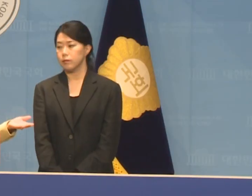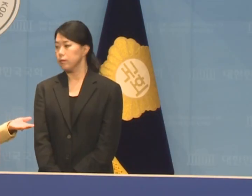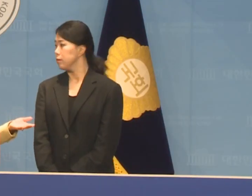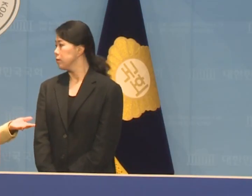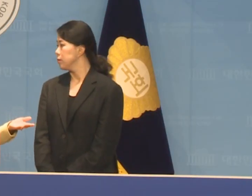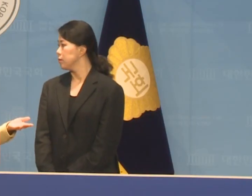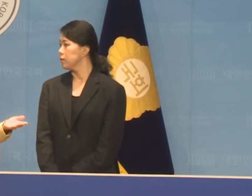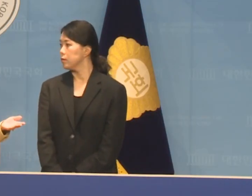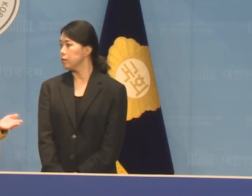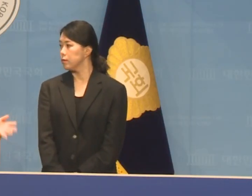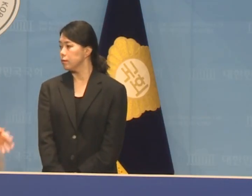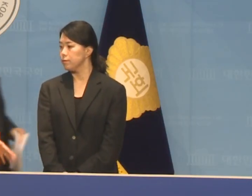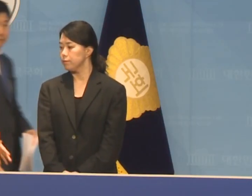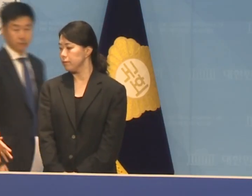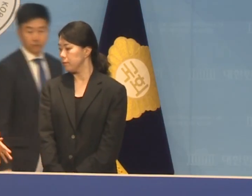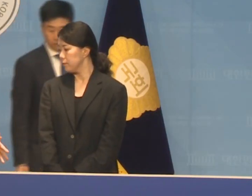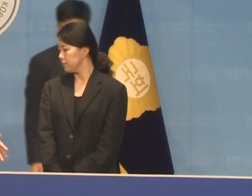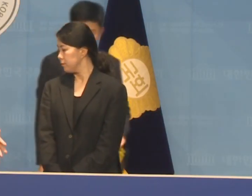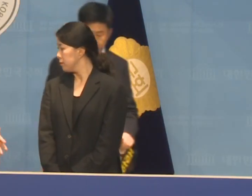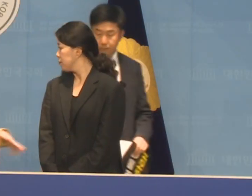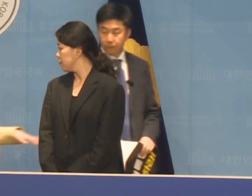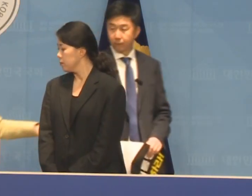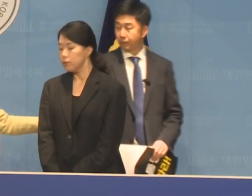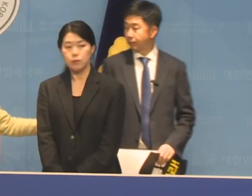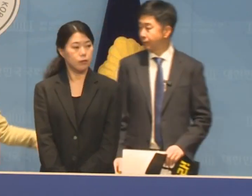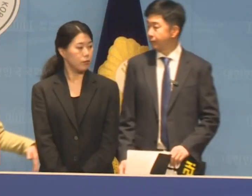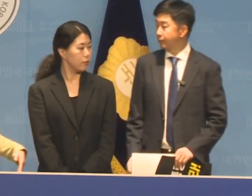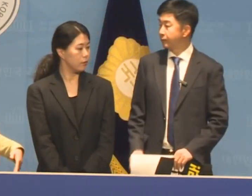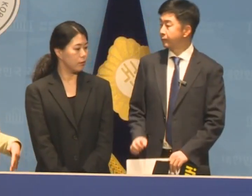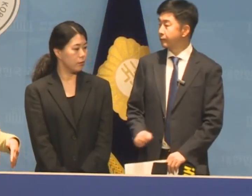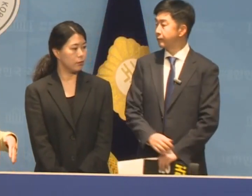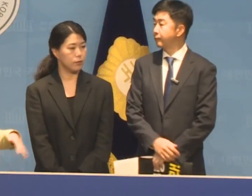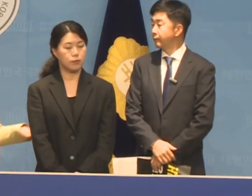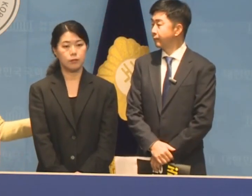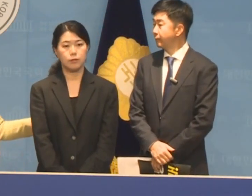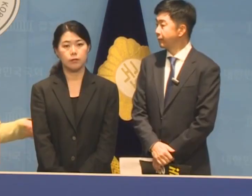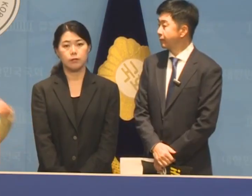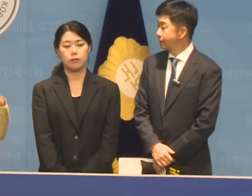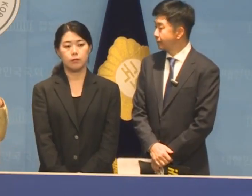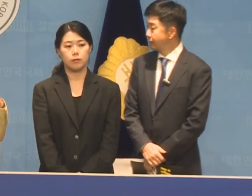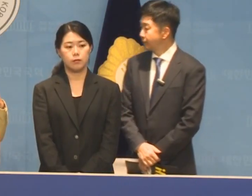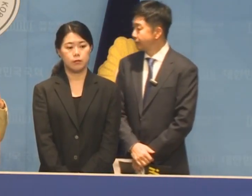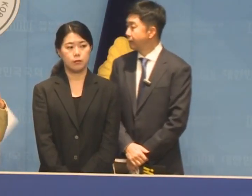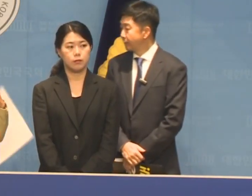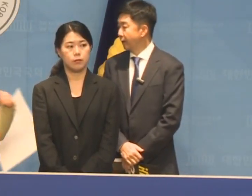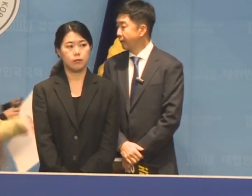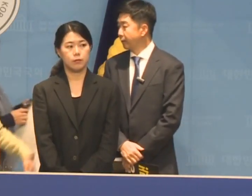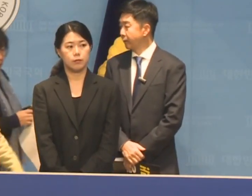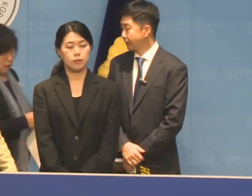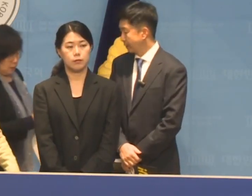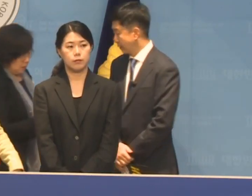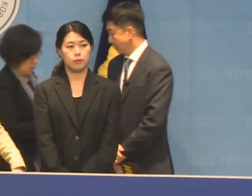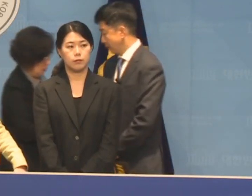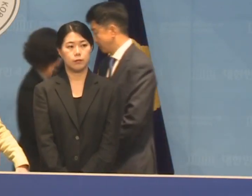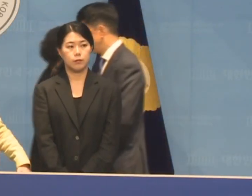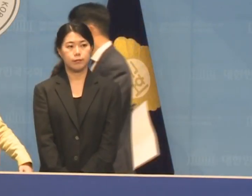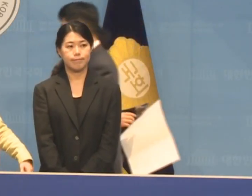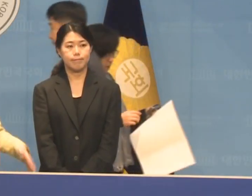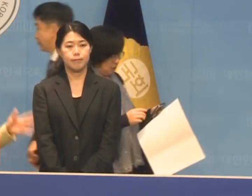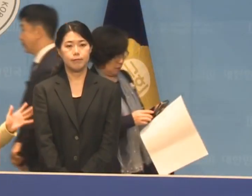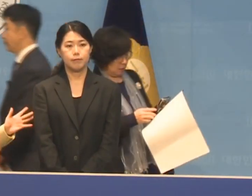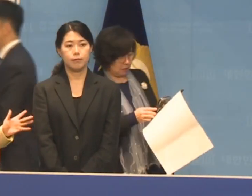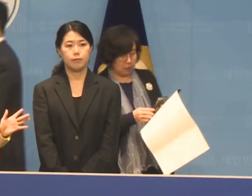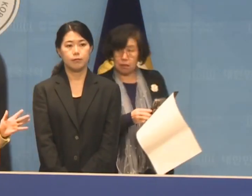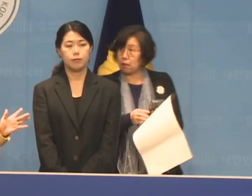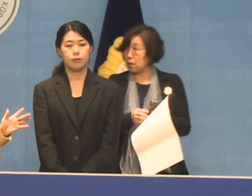이쪽에도 한 분 서시죠. 아니 우리 김 선생님이 발표하시고 일로 서시고요. 성명서 낭독하시고 일로 서시고.